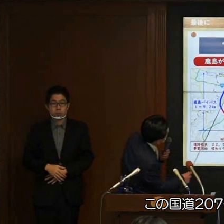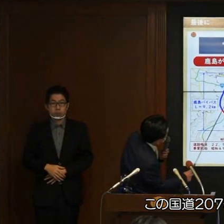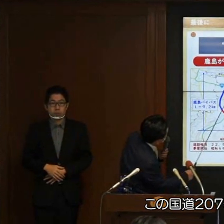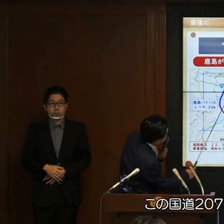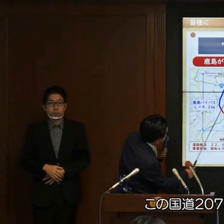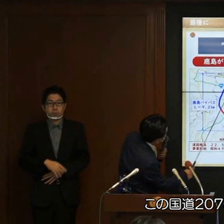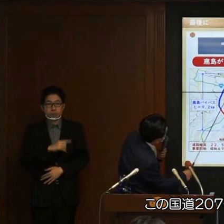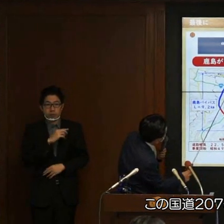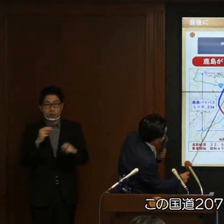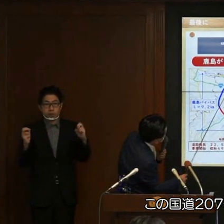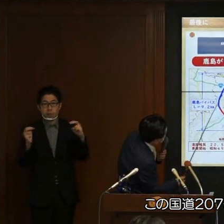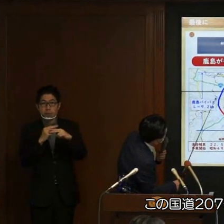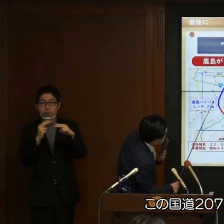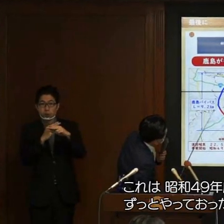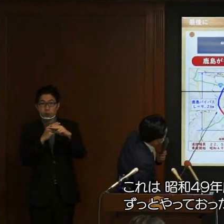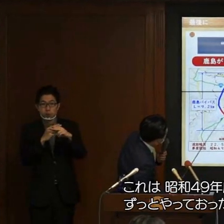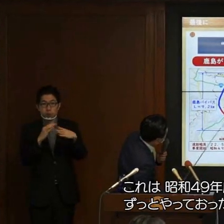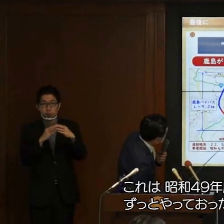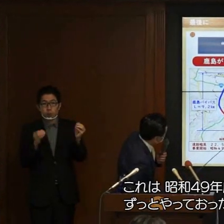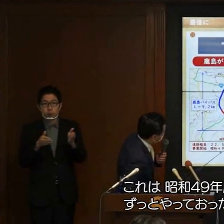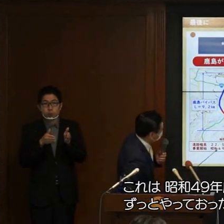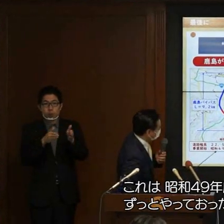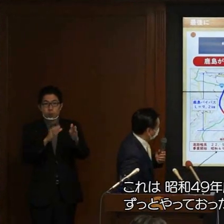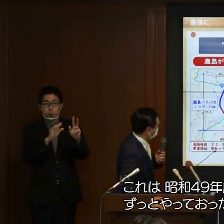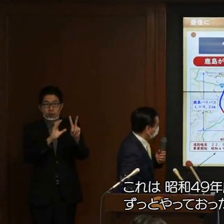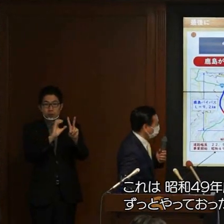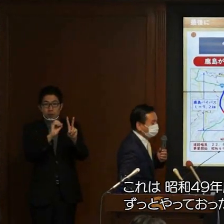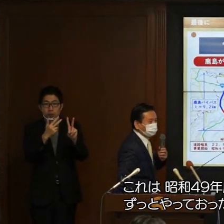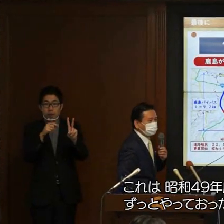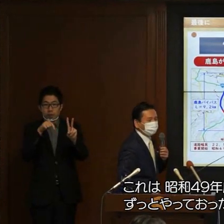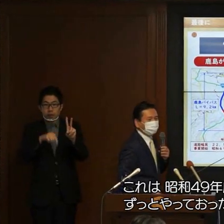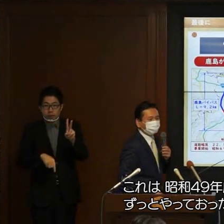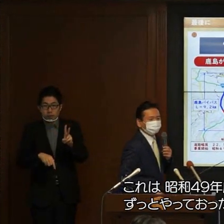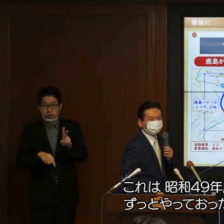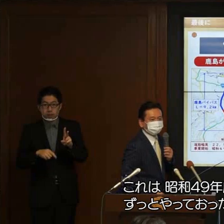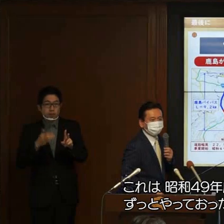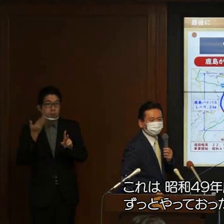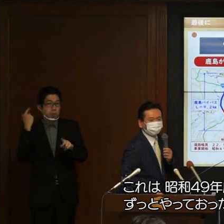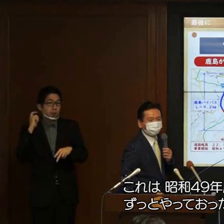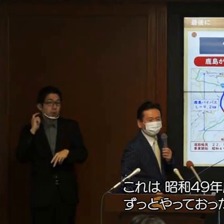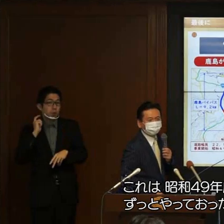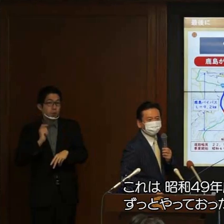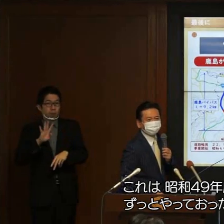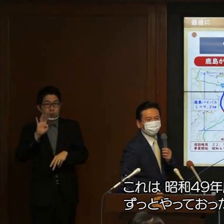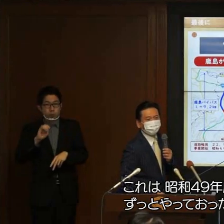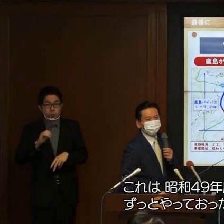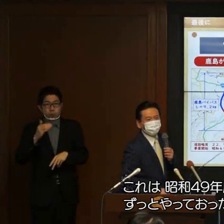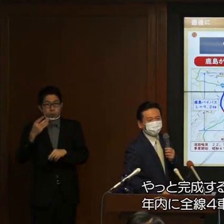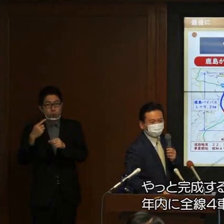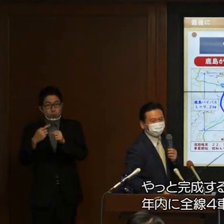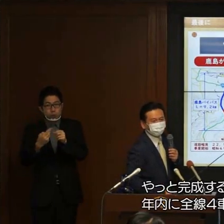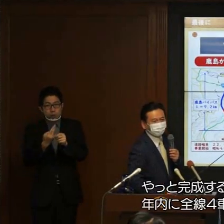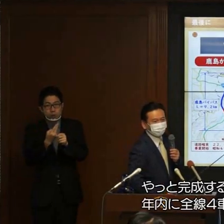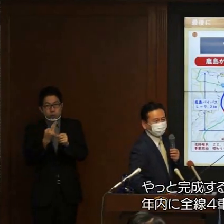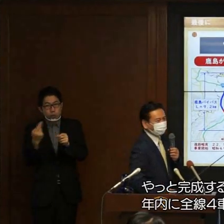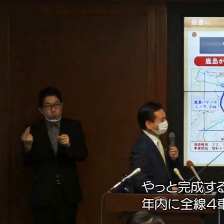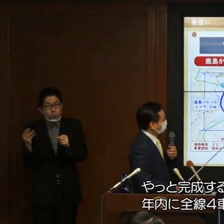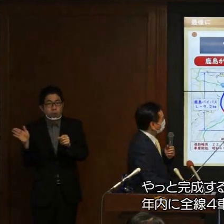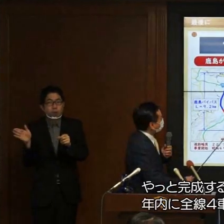バイパスですね、207のバイパス、これずっとこれ昭和49年度からずっと やっとったんですけど、やっ